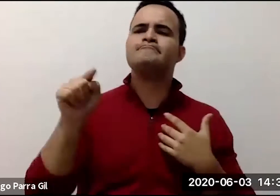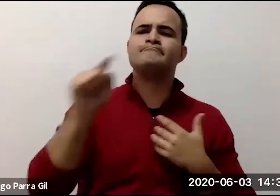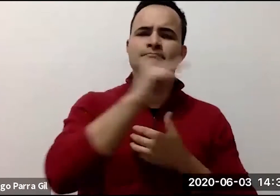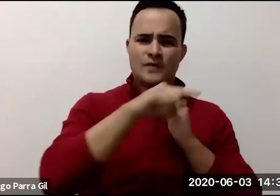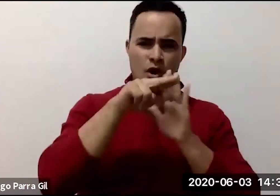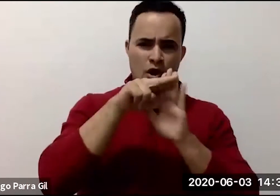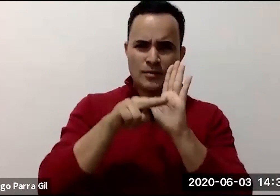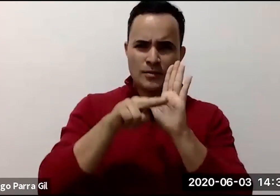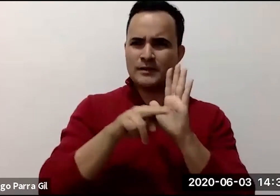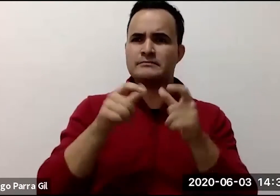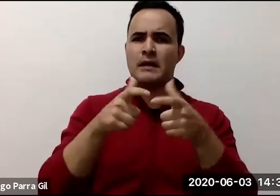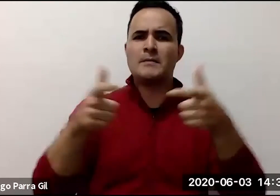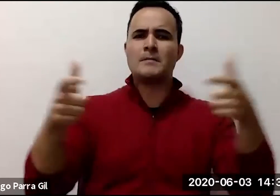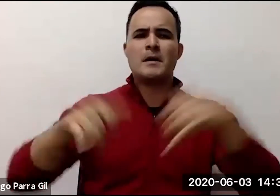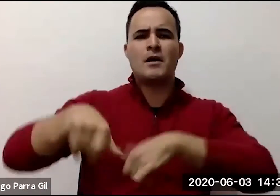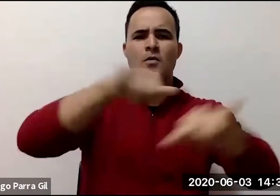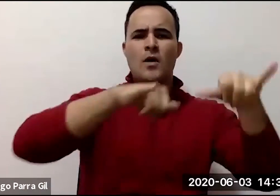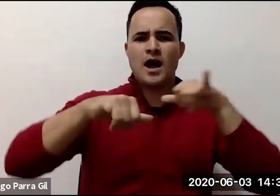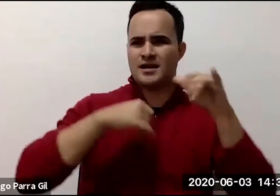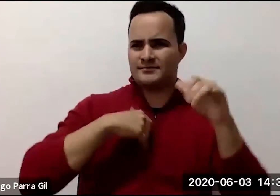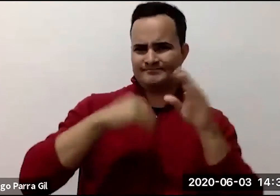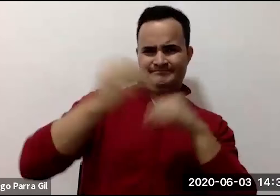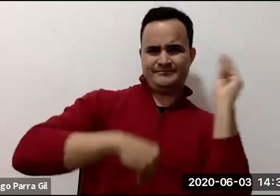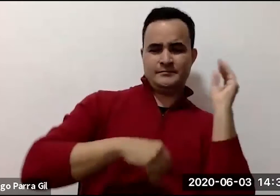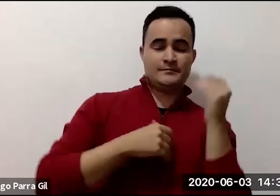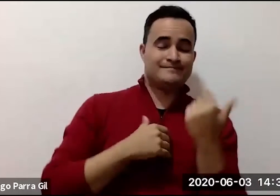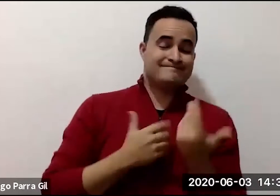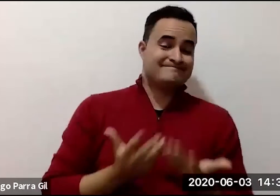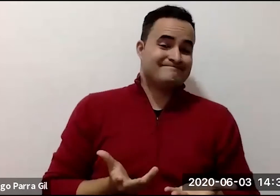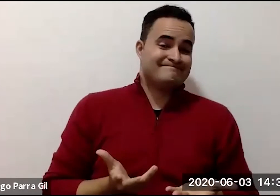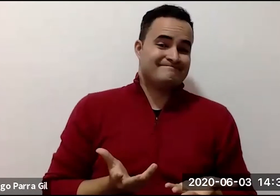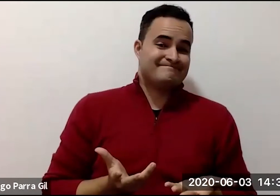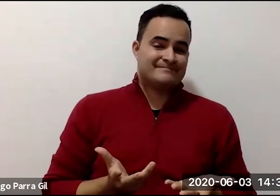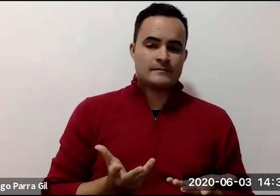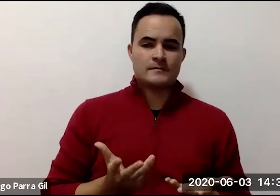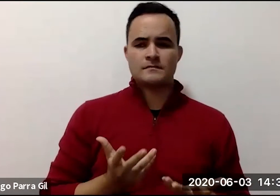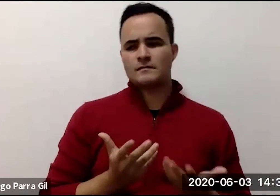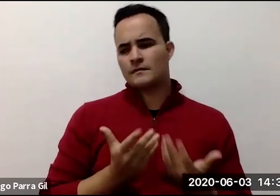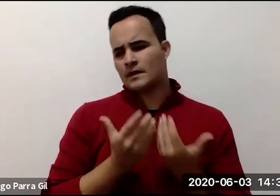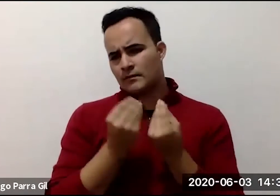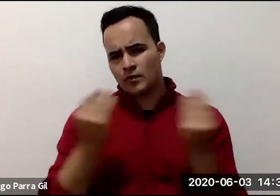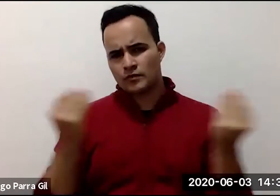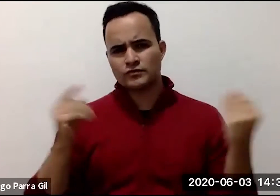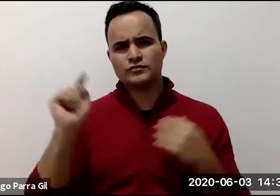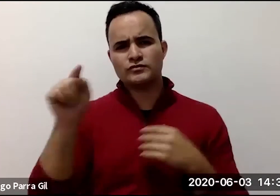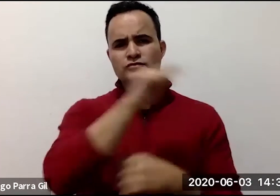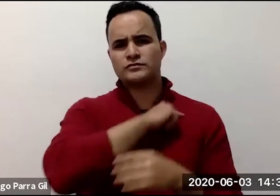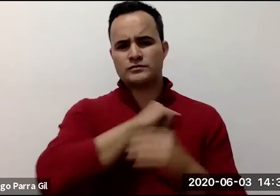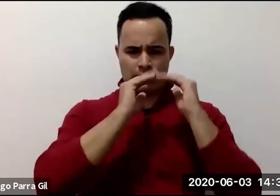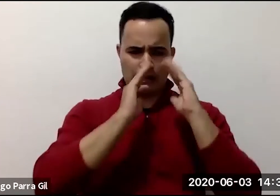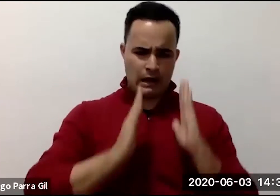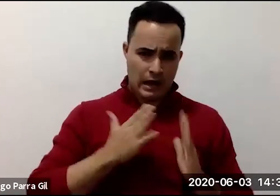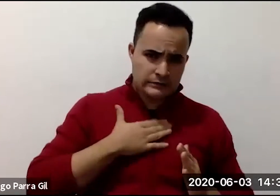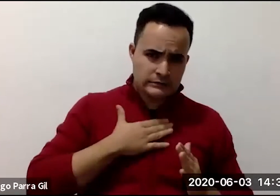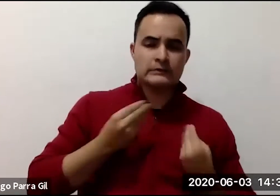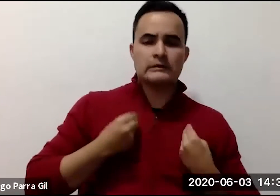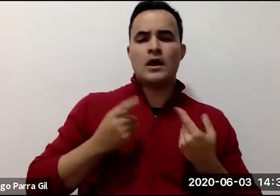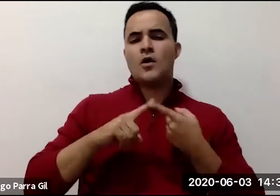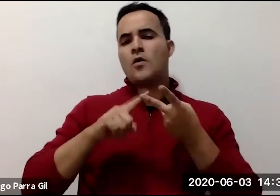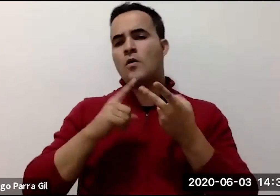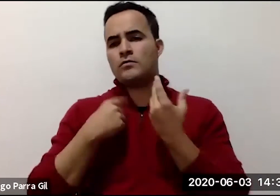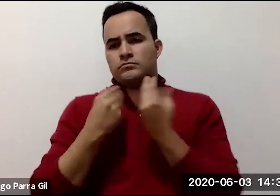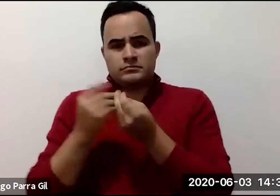pudiéramos de muchas maneras invitarnos en nuestras casas, en nuestros equipos de trabajo, en los círculos de